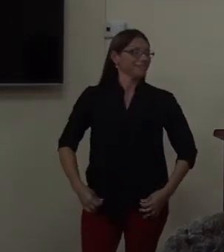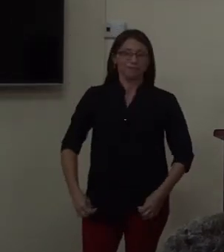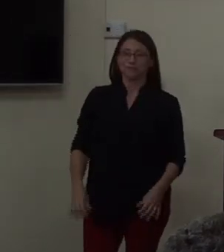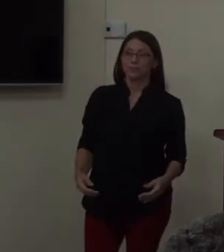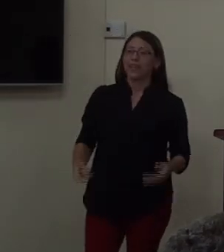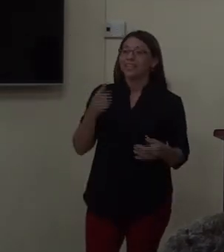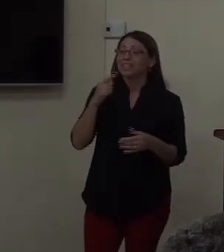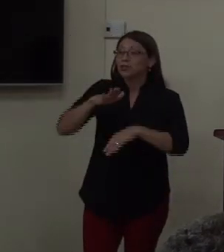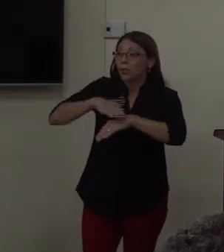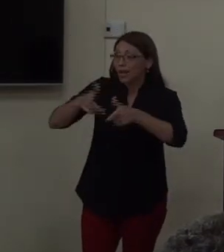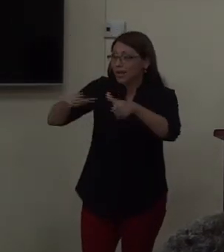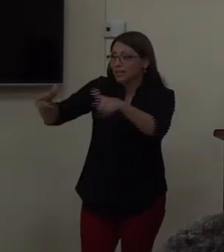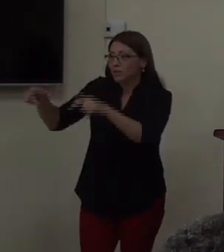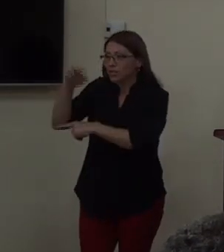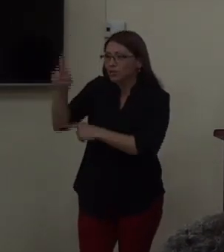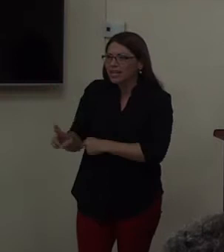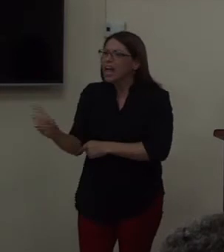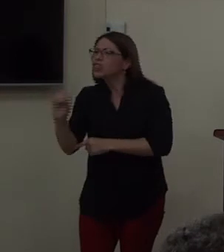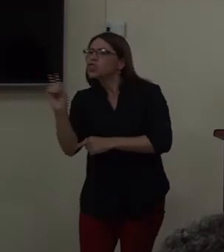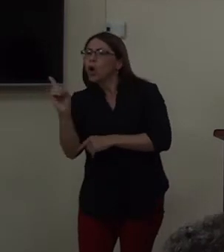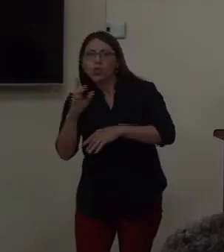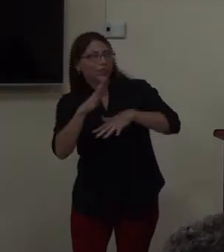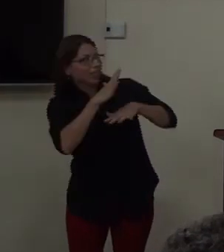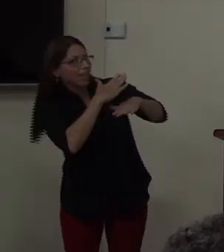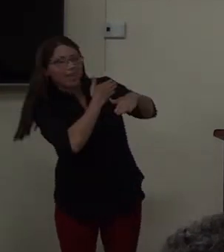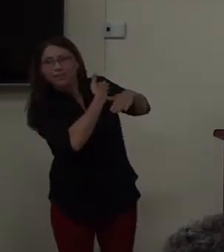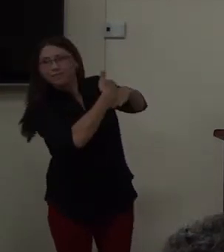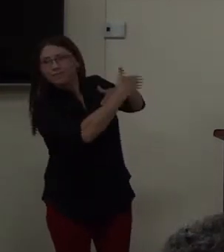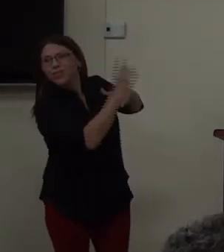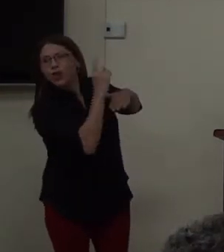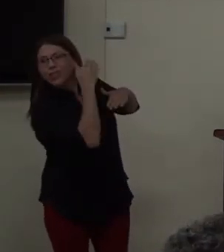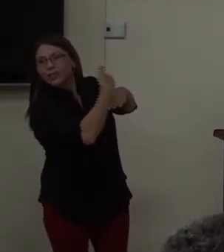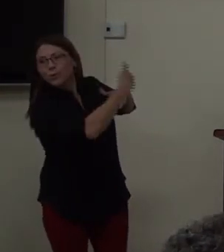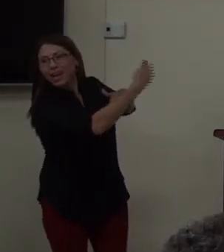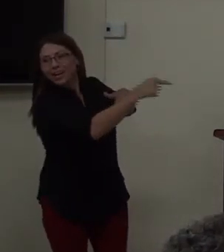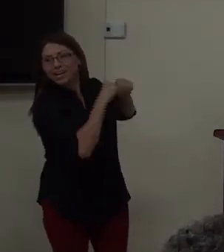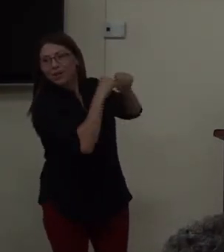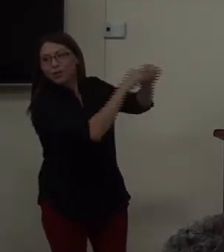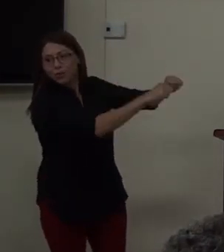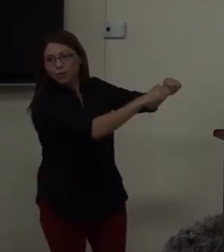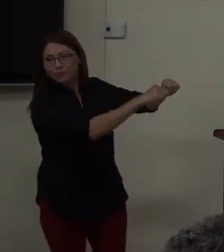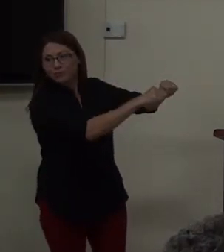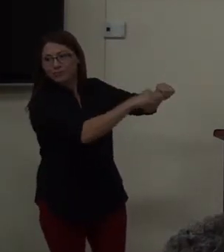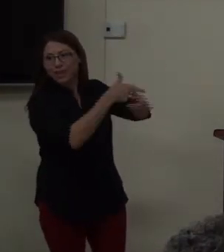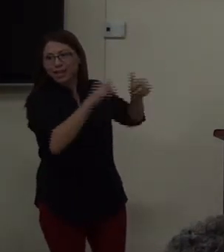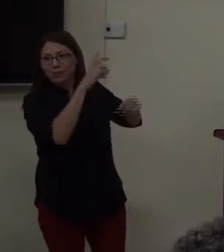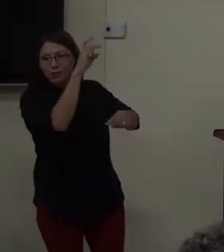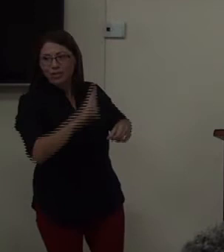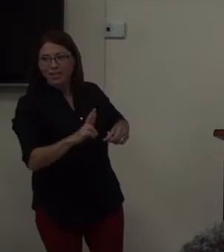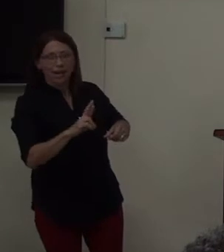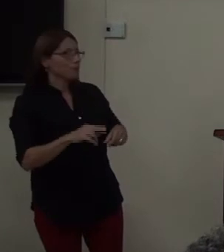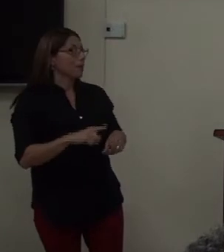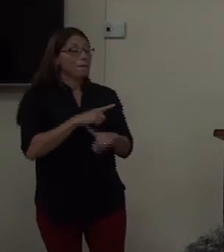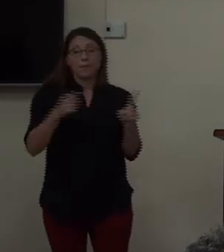De las lenguas de Costa Rica, ¿dónde se ubican en este continuum? Pero entonces, lo que yo podría hacer con este